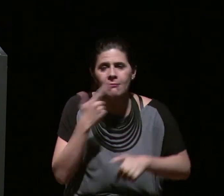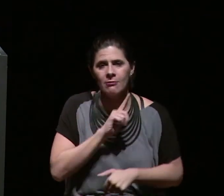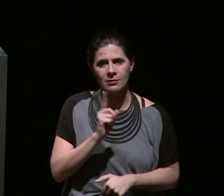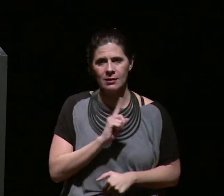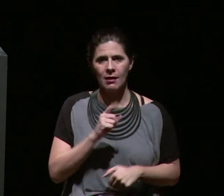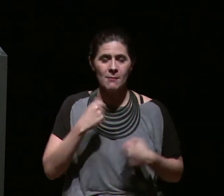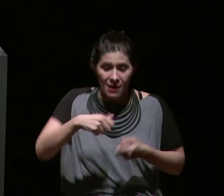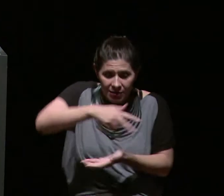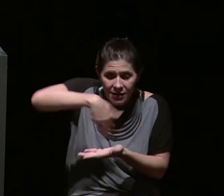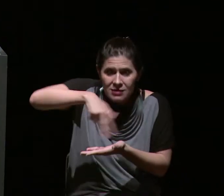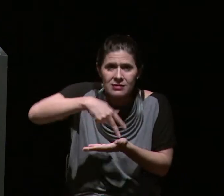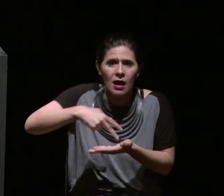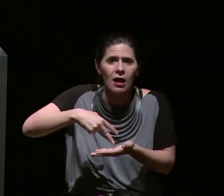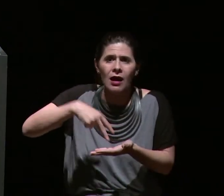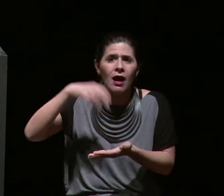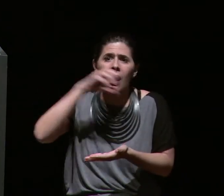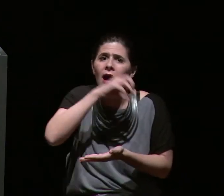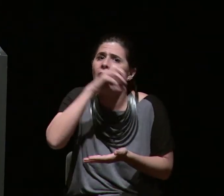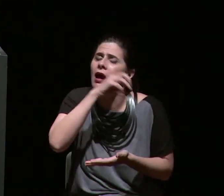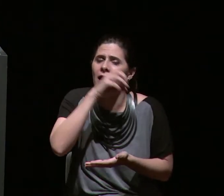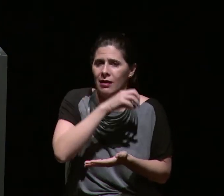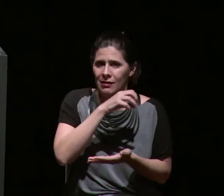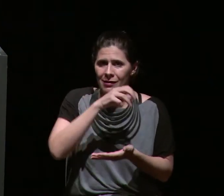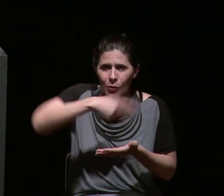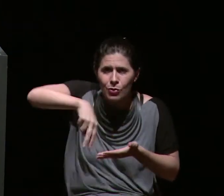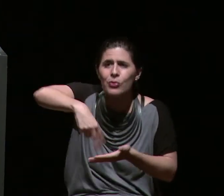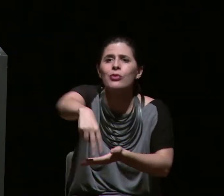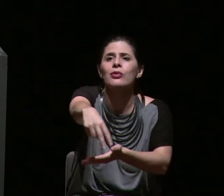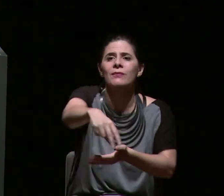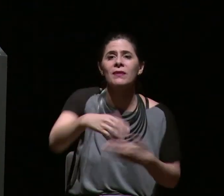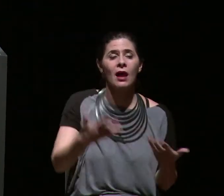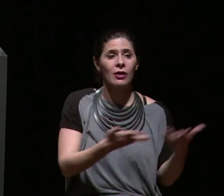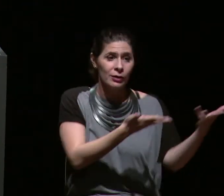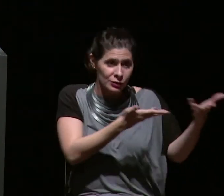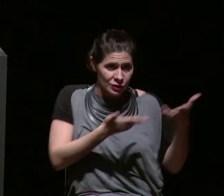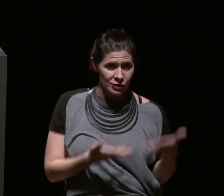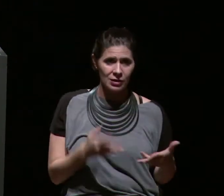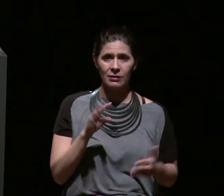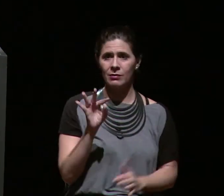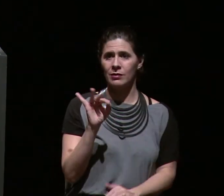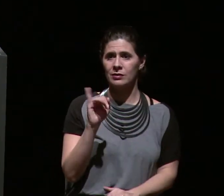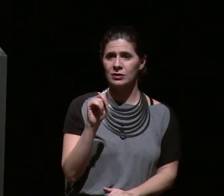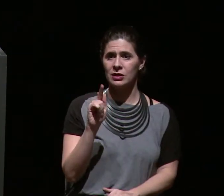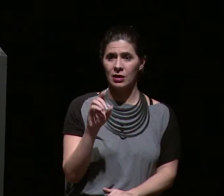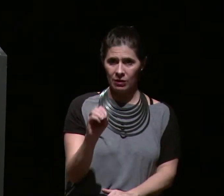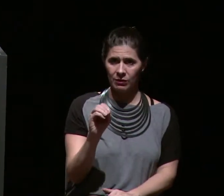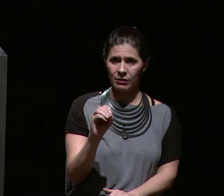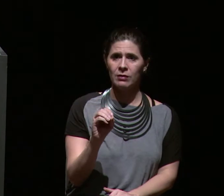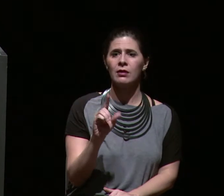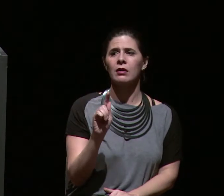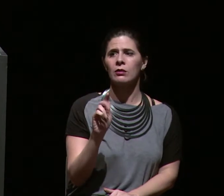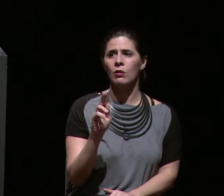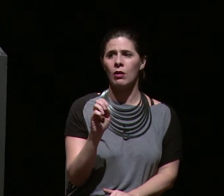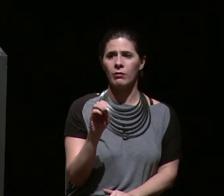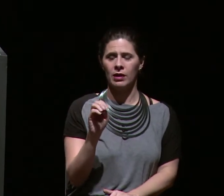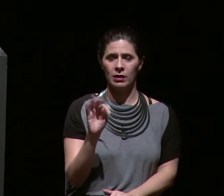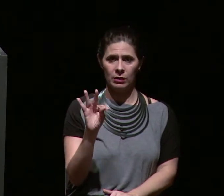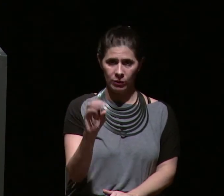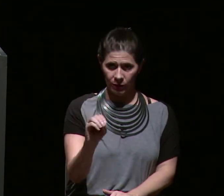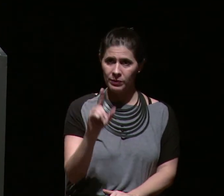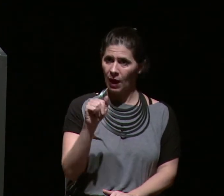correndo. E assim eu chamo aqui para compor a mesa Thiago Gualberto, que é artista visual, educador e